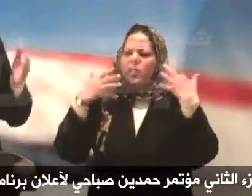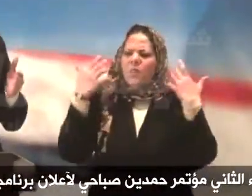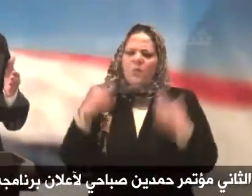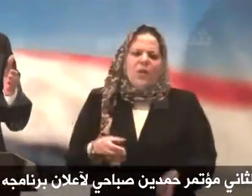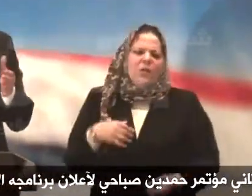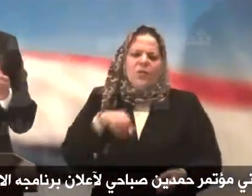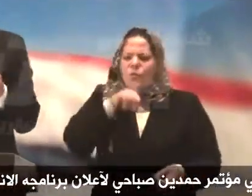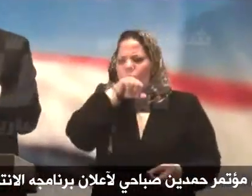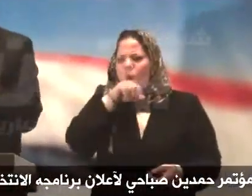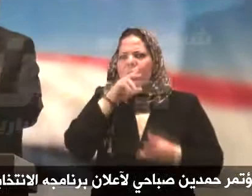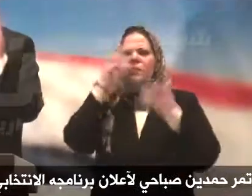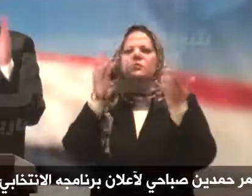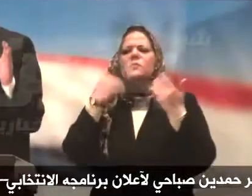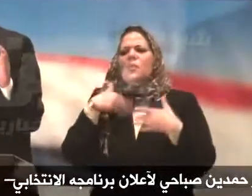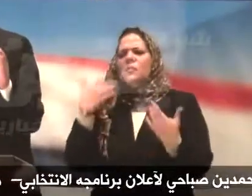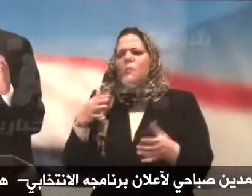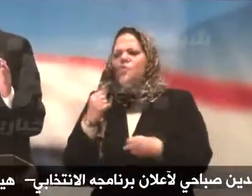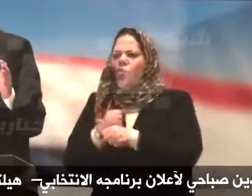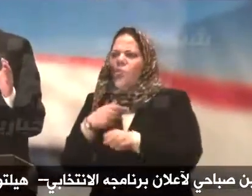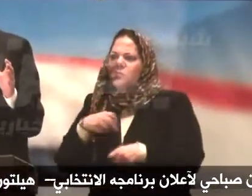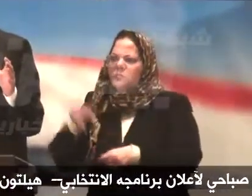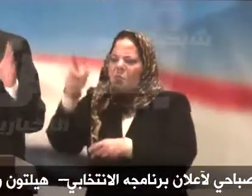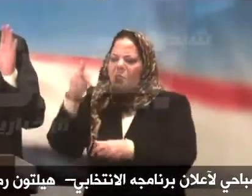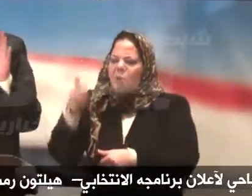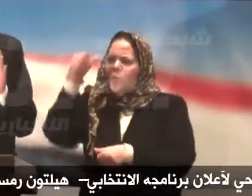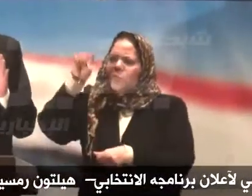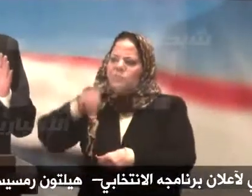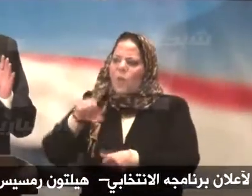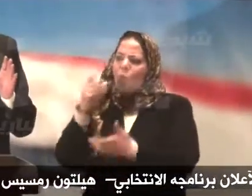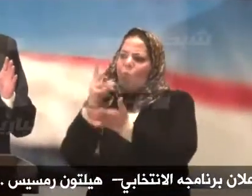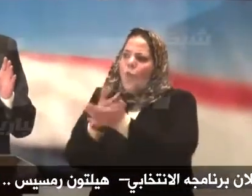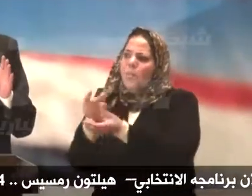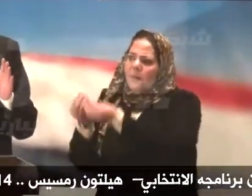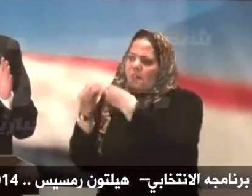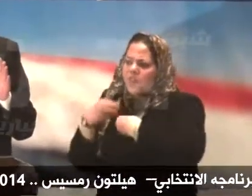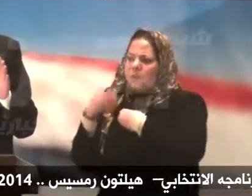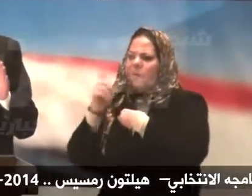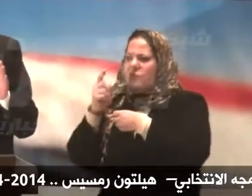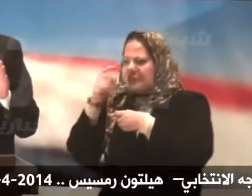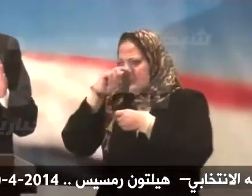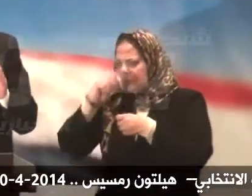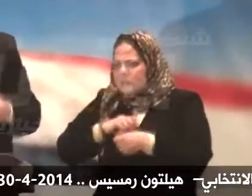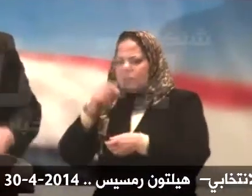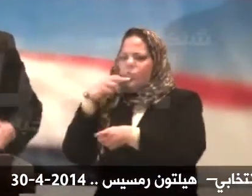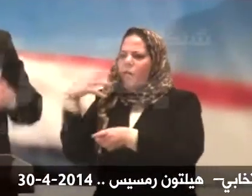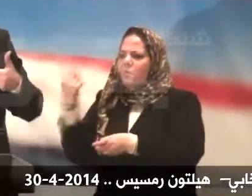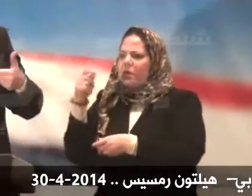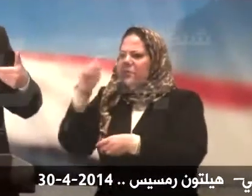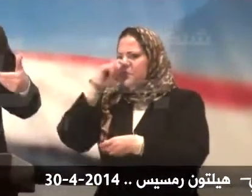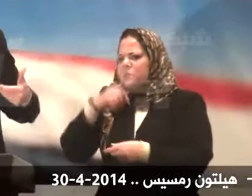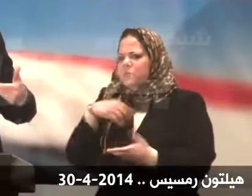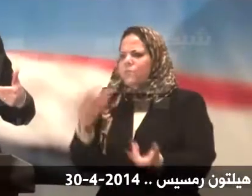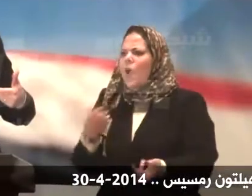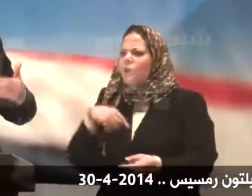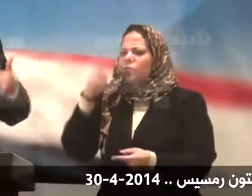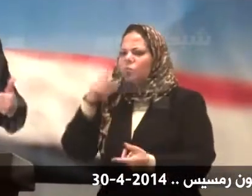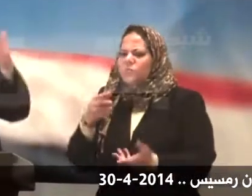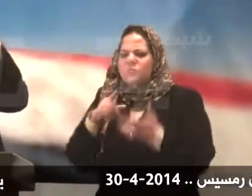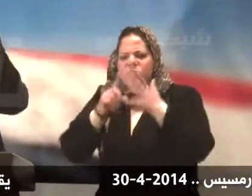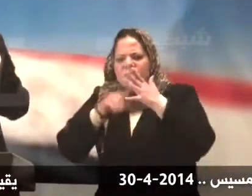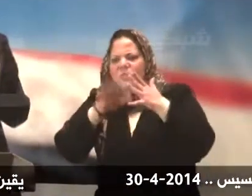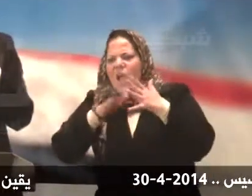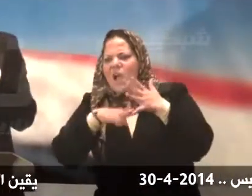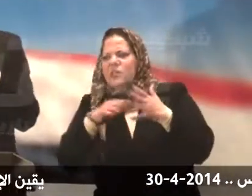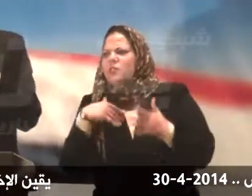يا عليم يا رزاق يا كريم مش ضامن يرجع بأكل عياله ولا لا. وطبقة وسطى